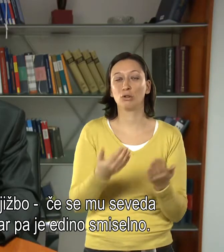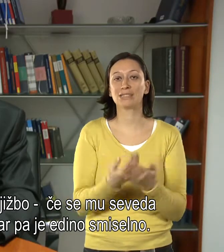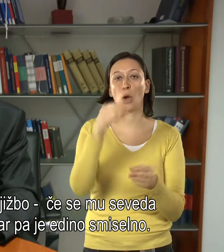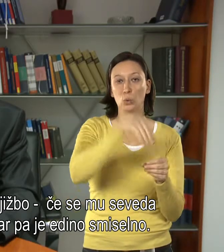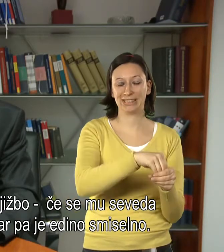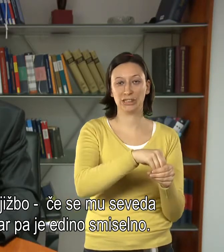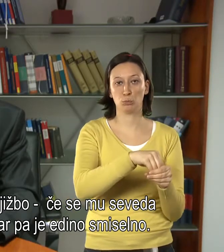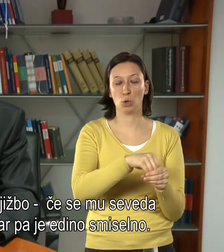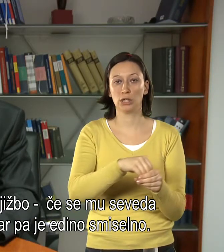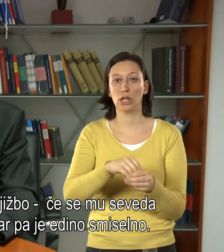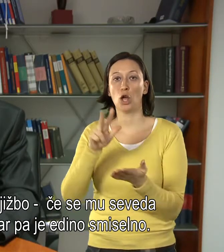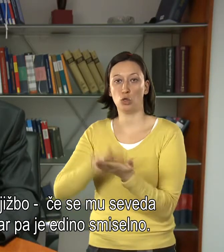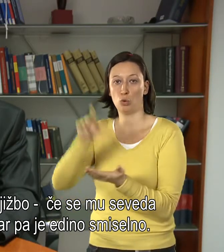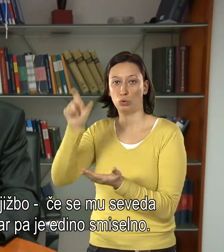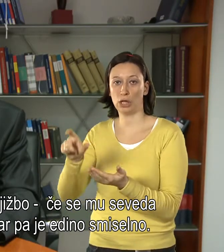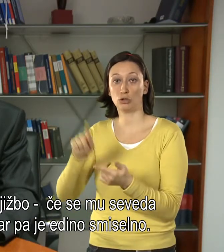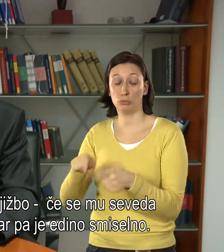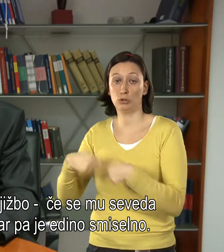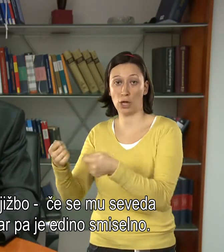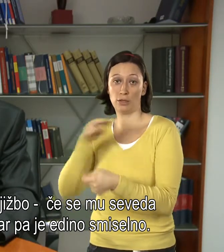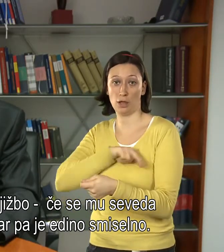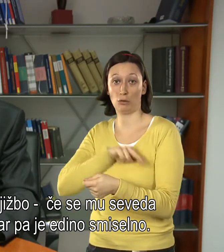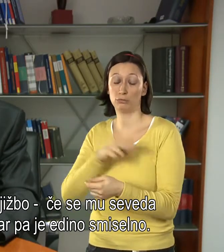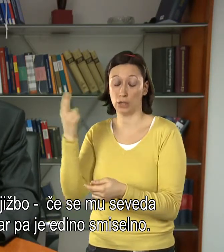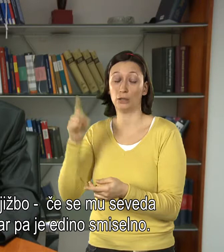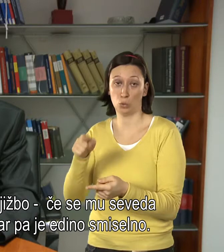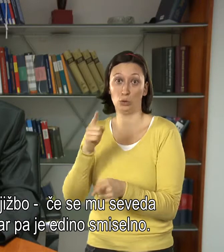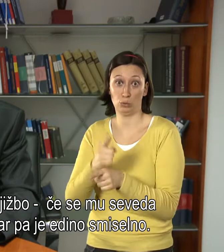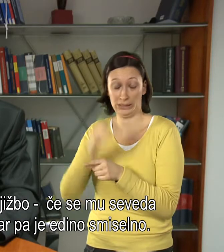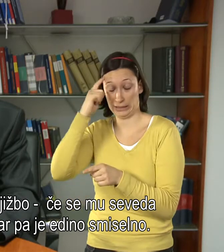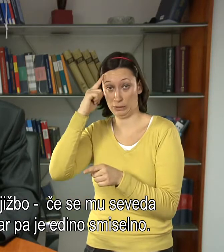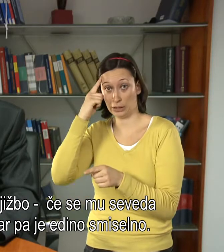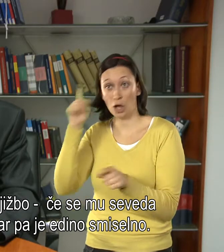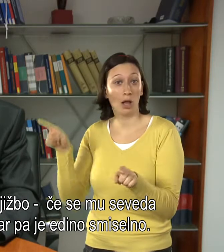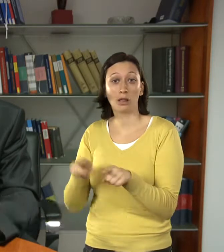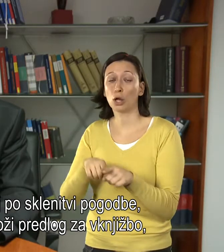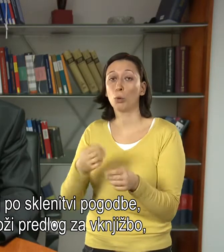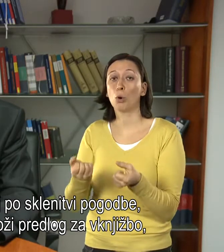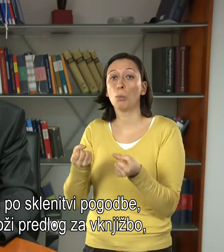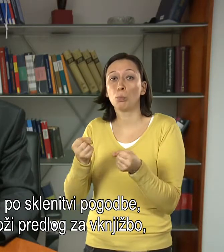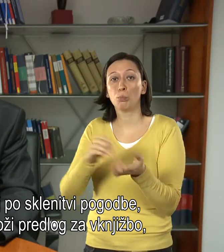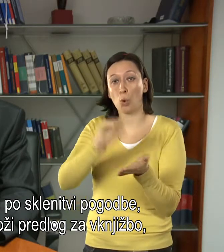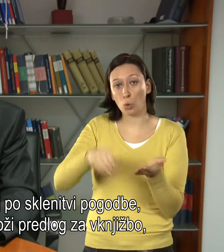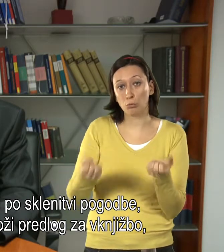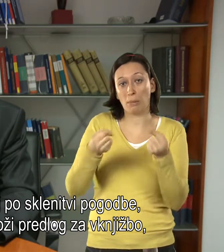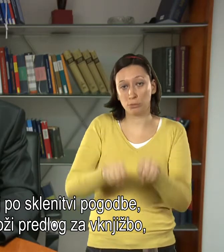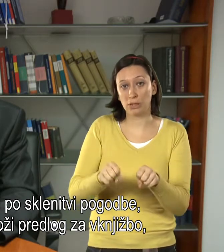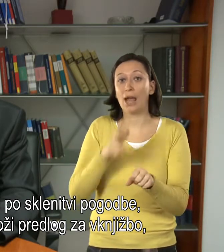vknjižbo, in notar, če se mu da tak nalog, kar je edino smiselno, takoj po sklenitvi